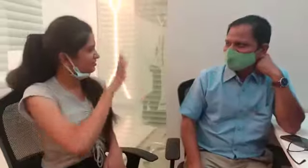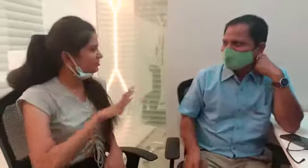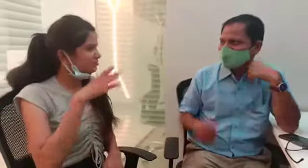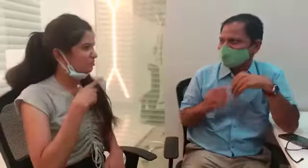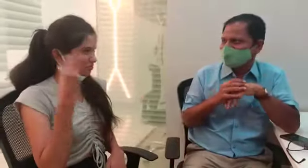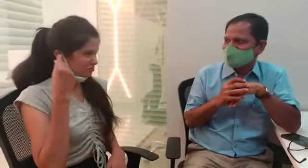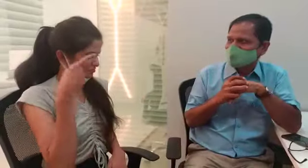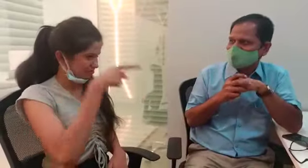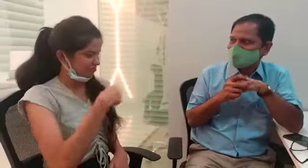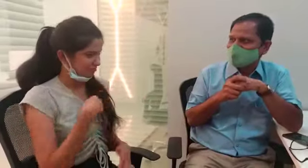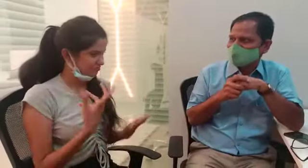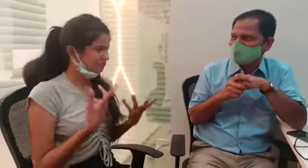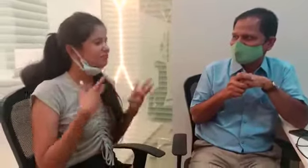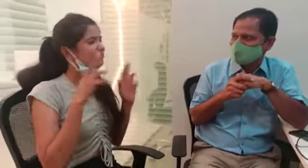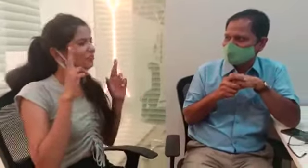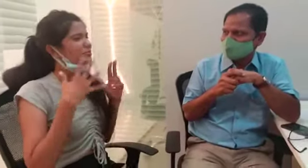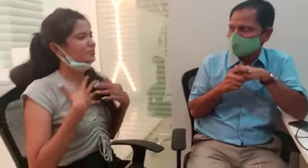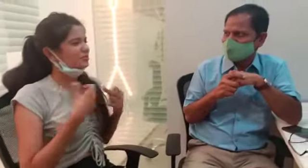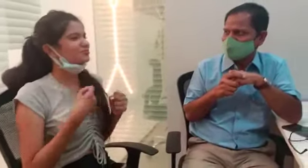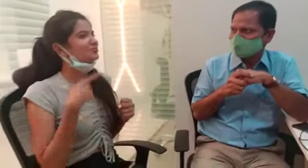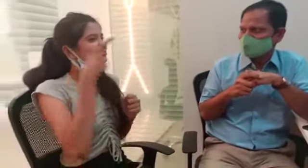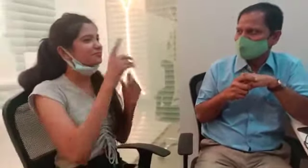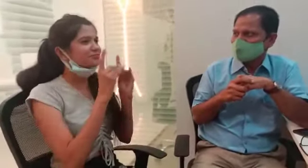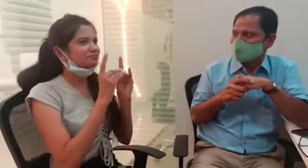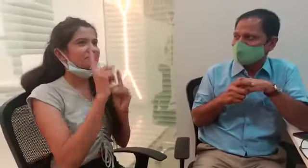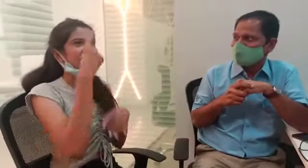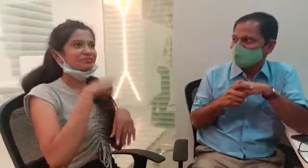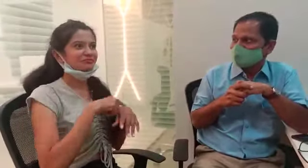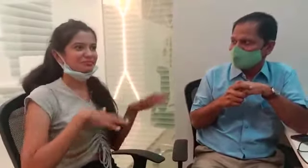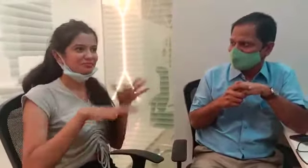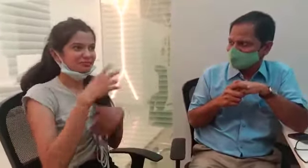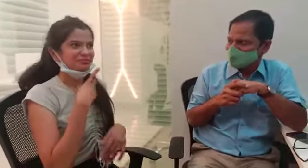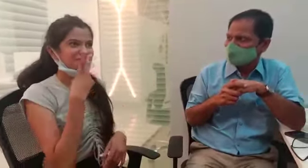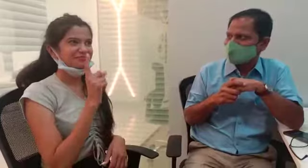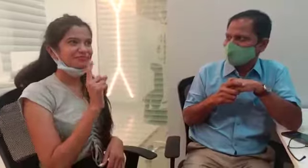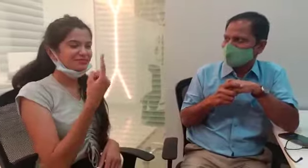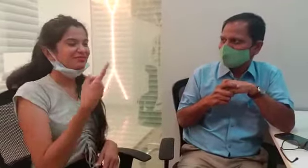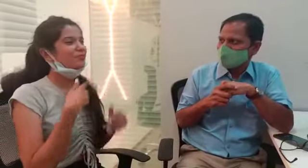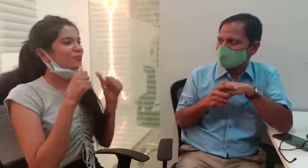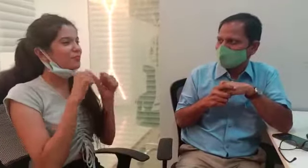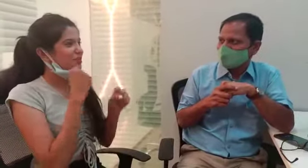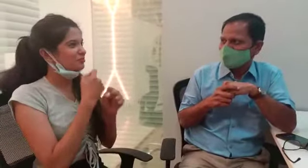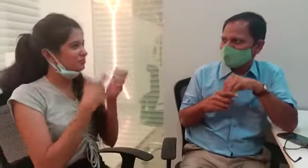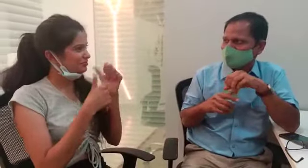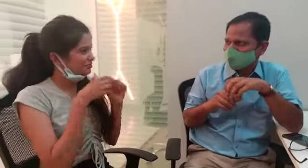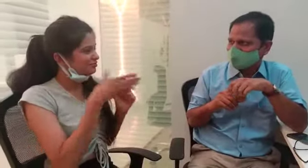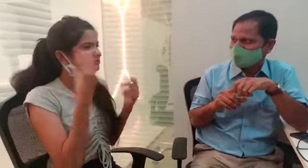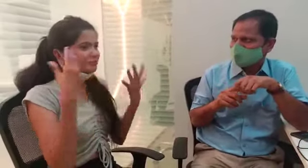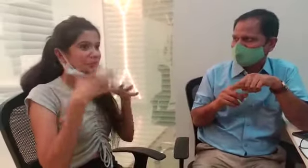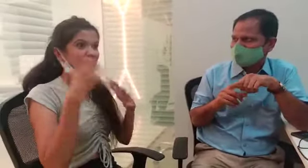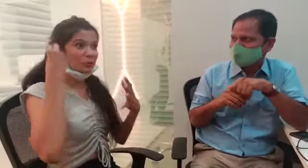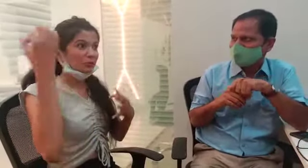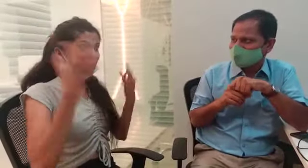बहुत खुश है ना ये अक्षत होंगे, बोले कि मैं पहली बार एक कॉन्टेस्ट जीती आगरा